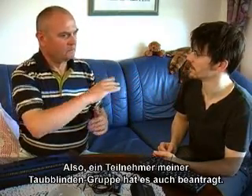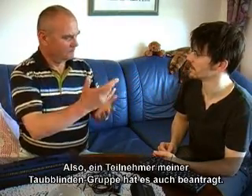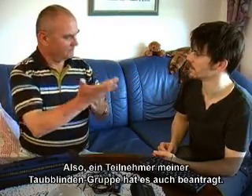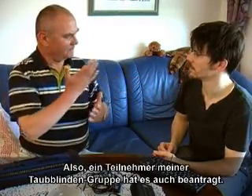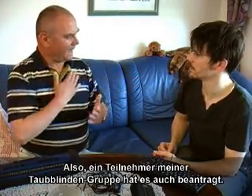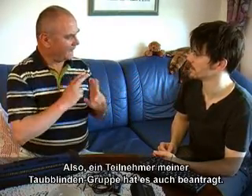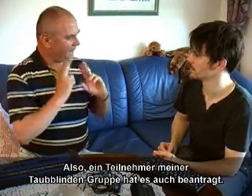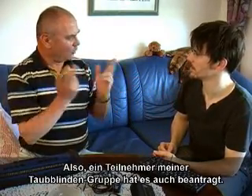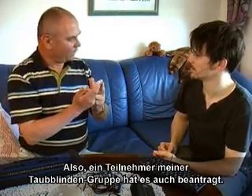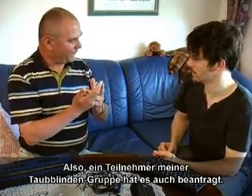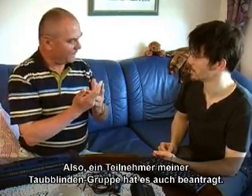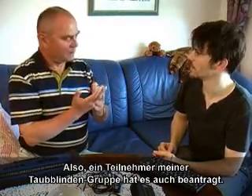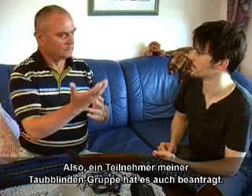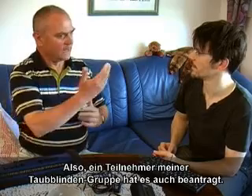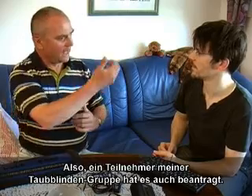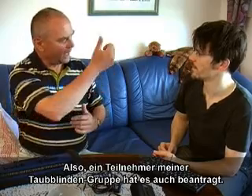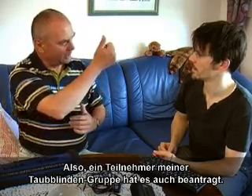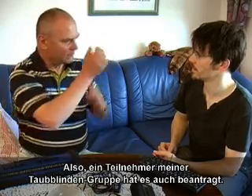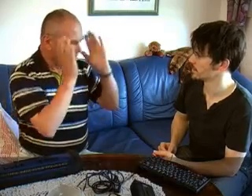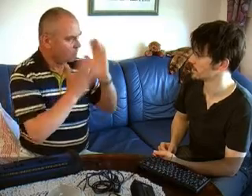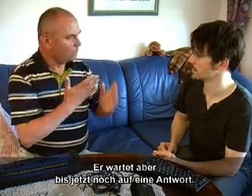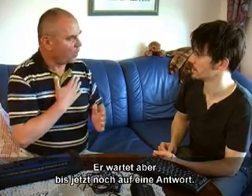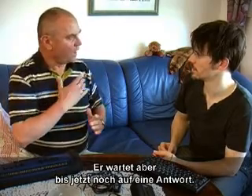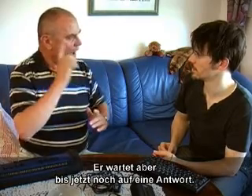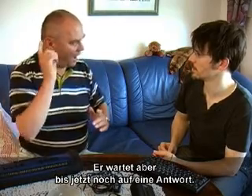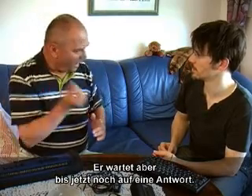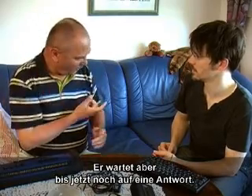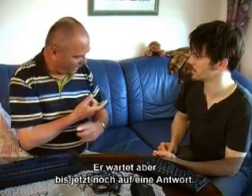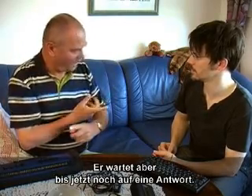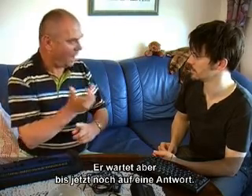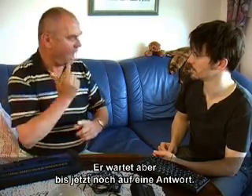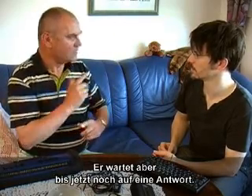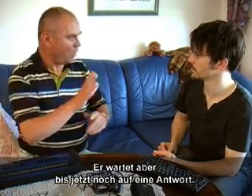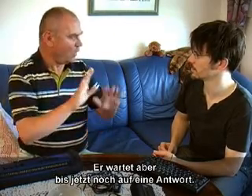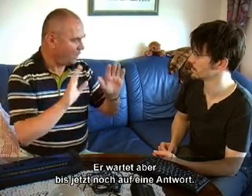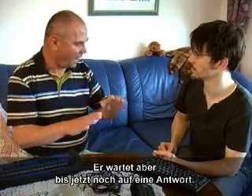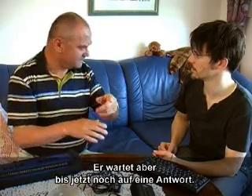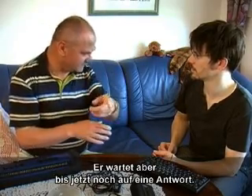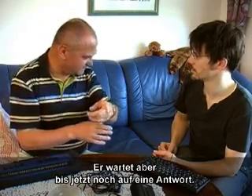Also ein Teilnehmer meiner Taubblindengruppe hat es auch beantragt. Er wartet aber bis jetzt noch auf eine Antwort.